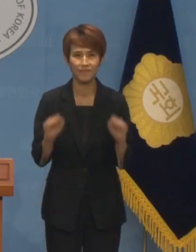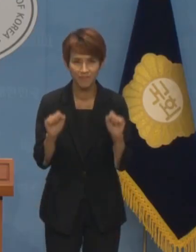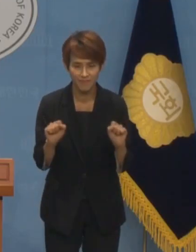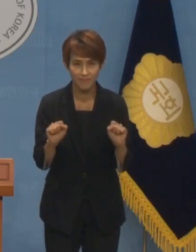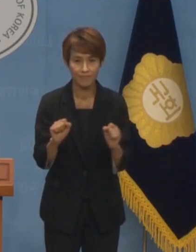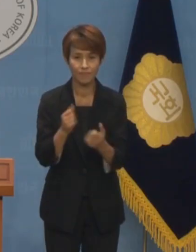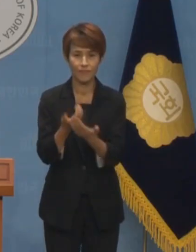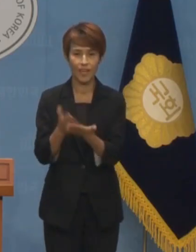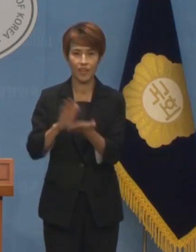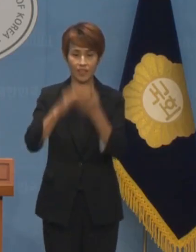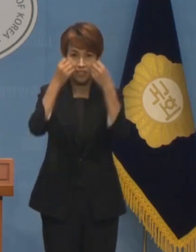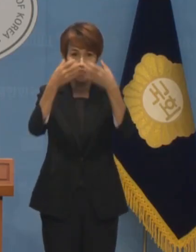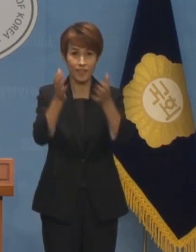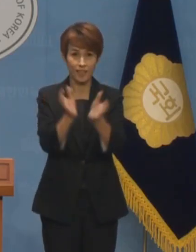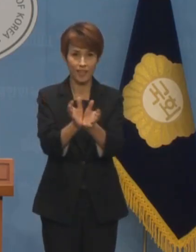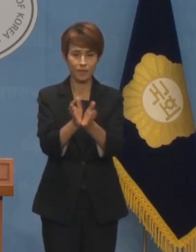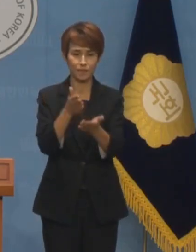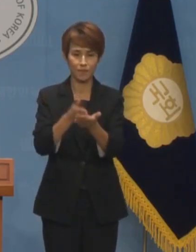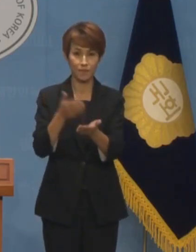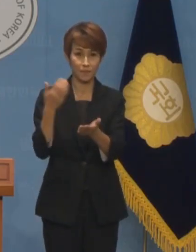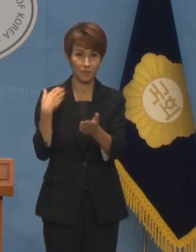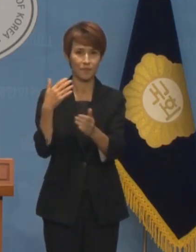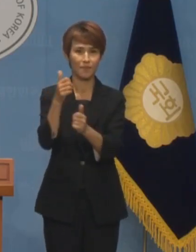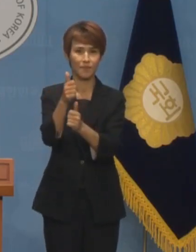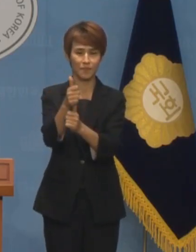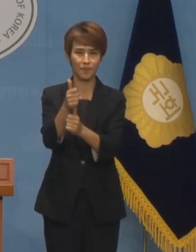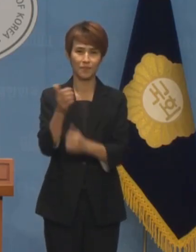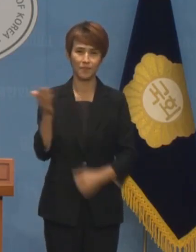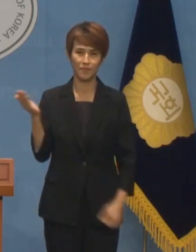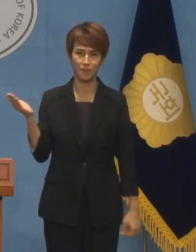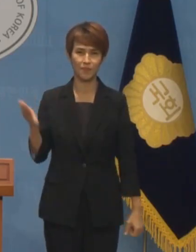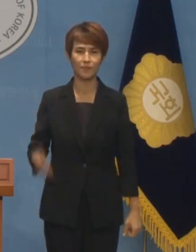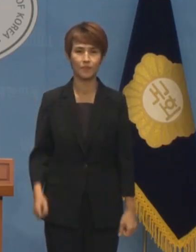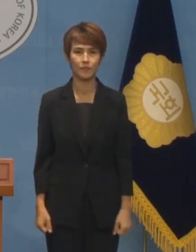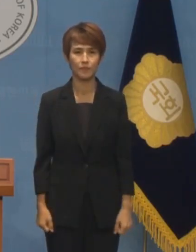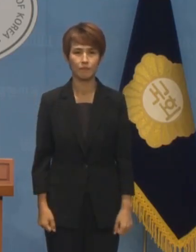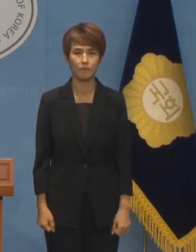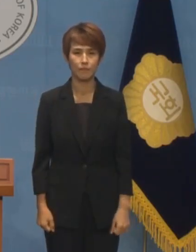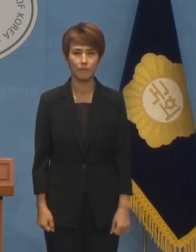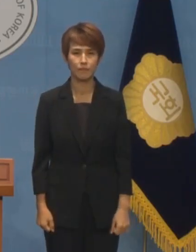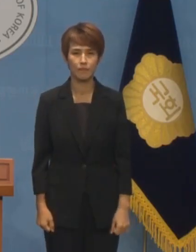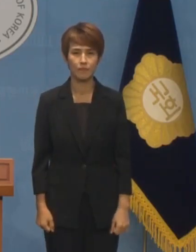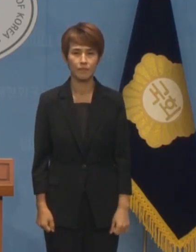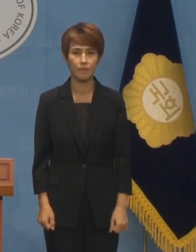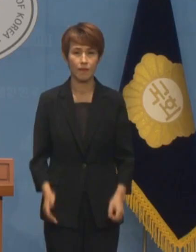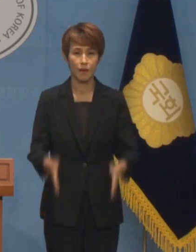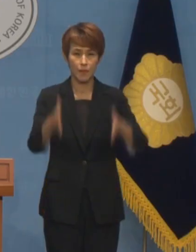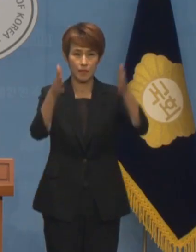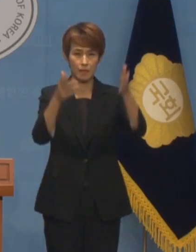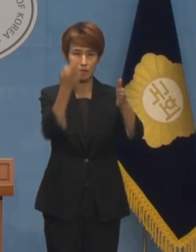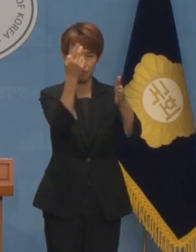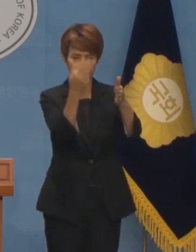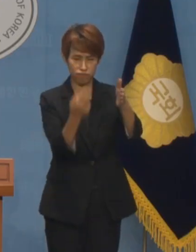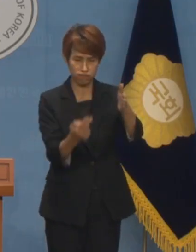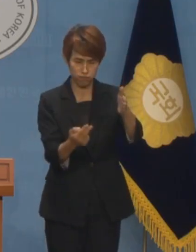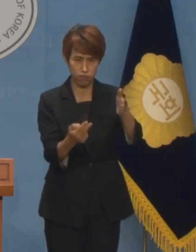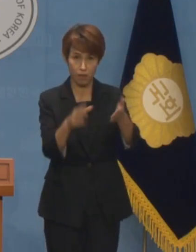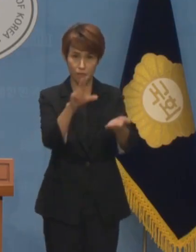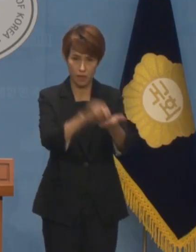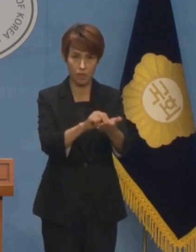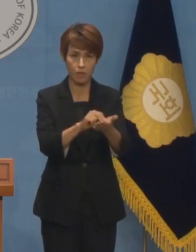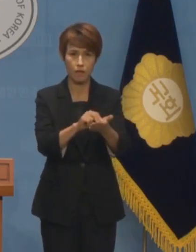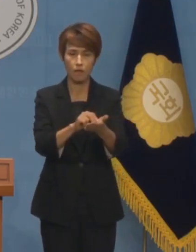안녕하십니까. 개혁신당 부대변인 이유원입니다. 악성 미분양과 로또 청약, 부동산